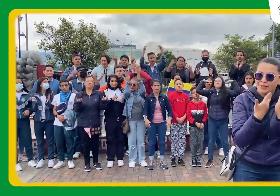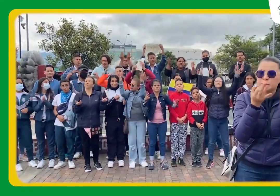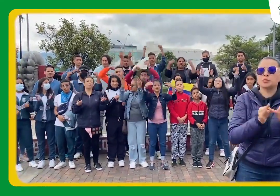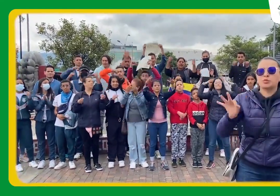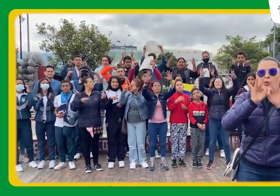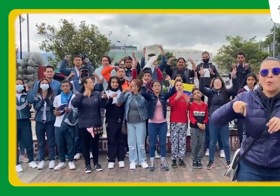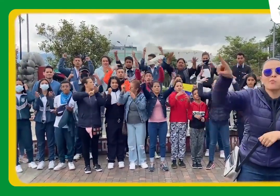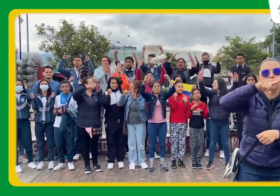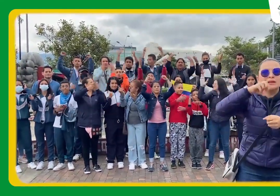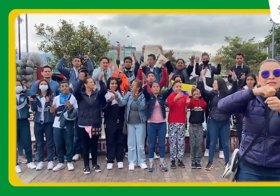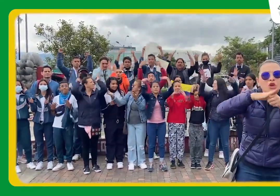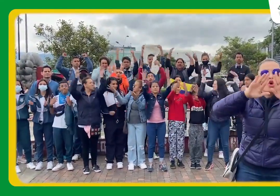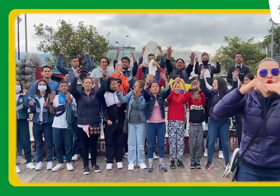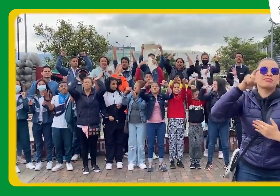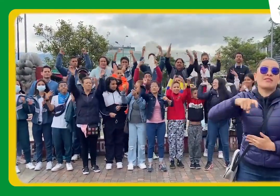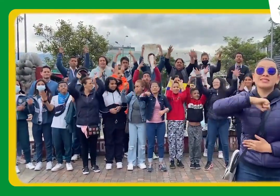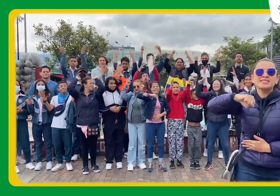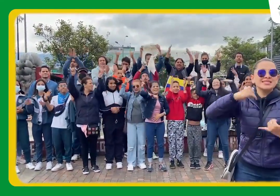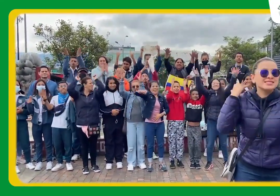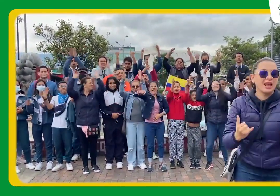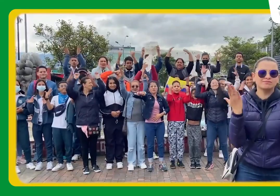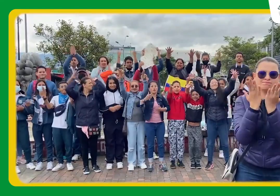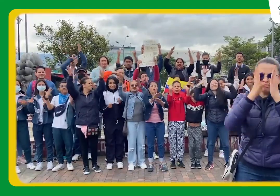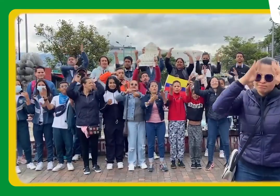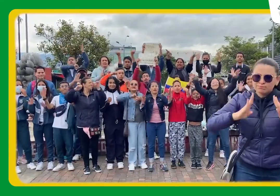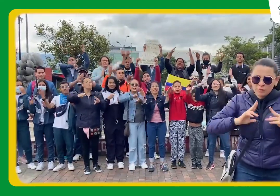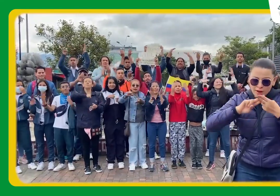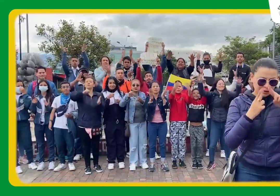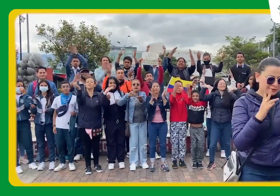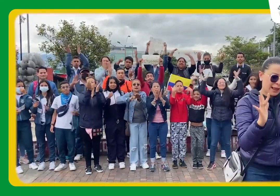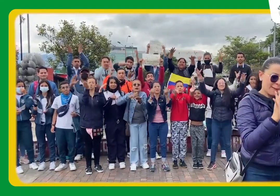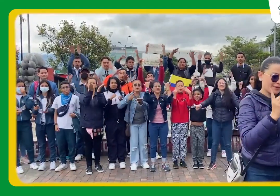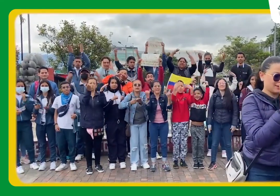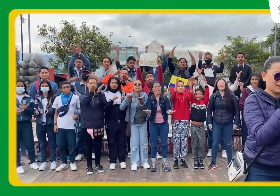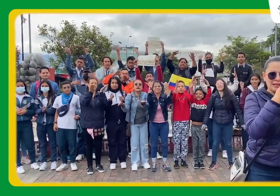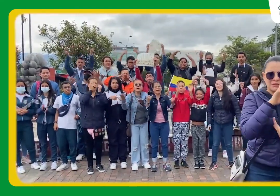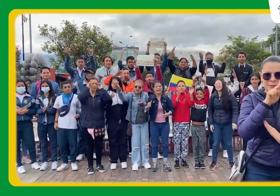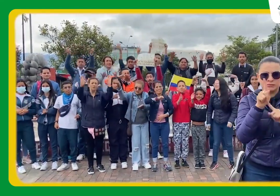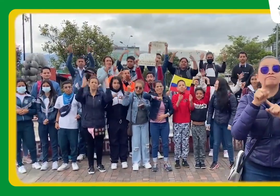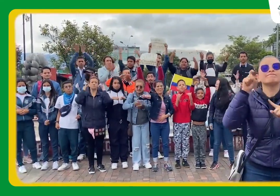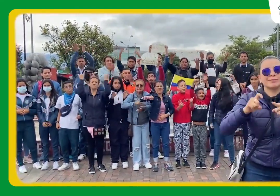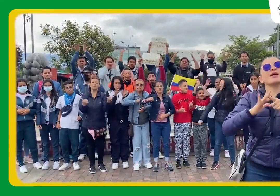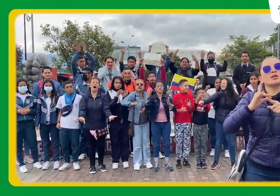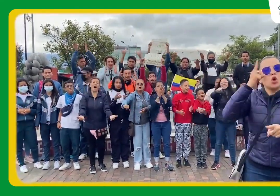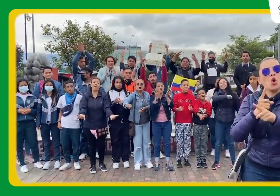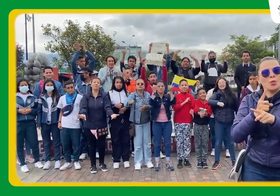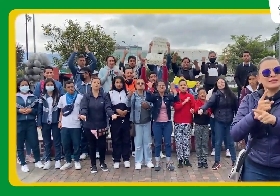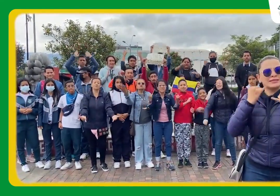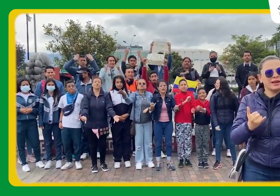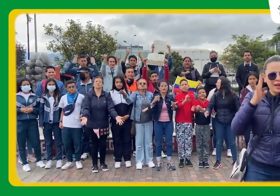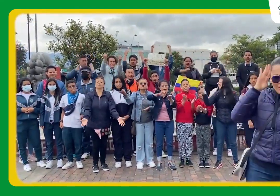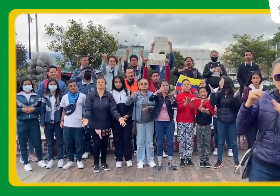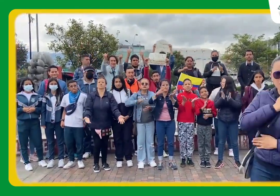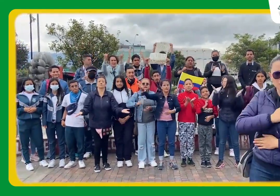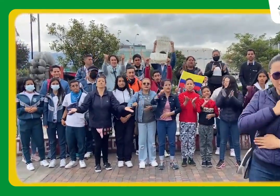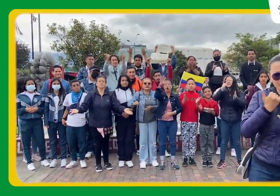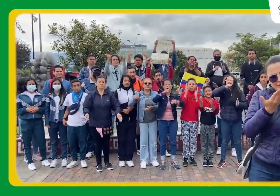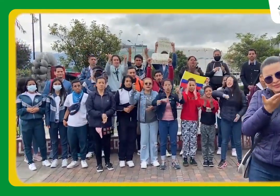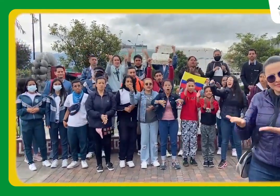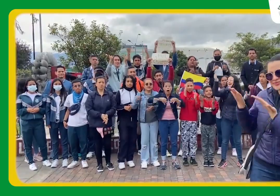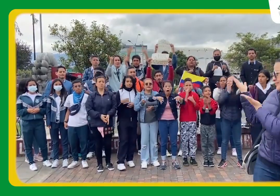porque es importante que se nos garanticen en los colegios del distrito el derecho a la educación ya. La atención educativa debe ser inmediata. Esto en relación a la implementación del decreto